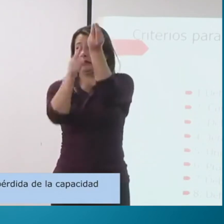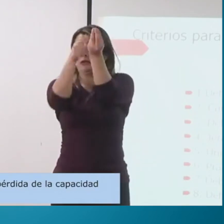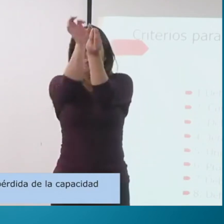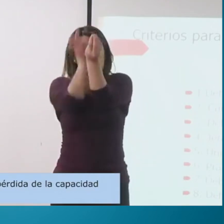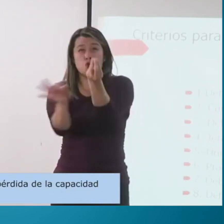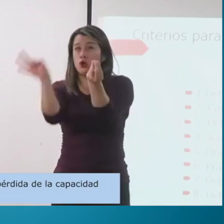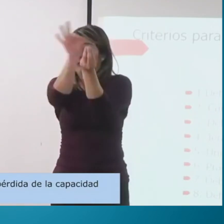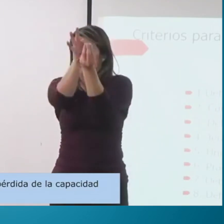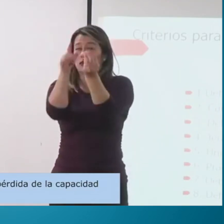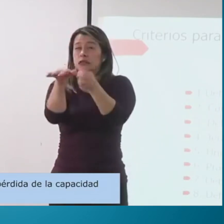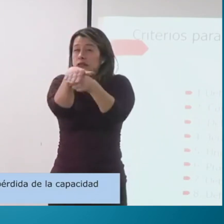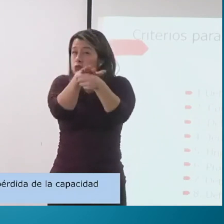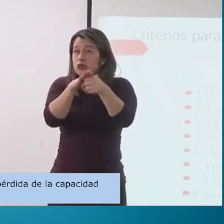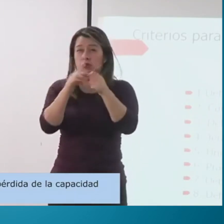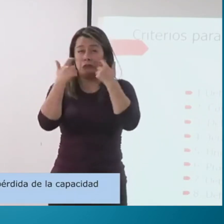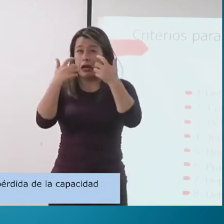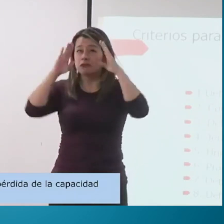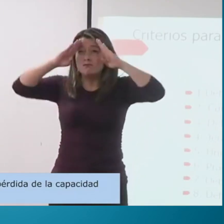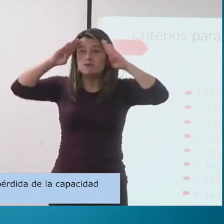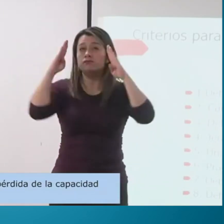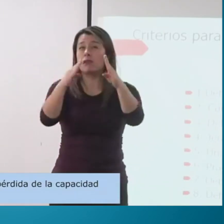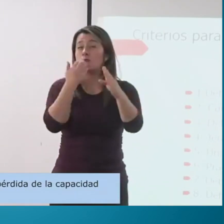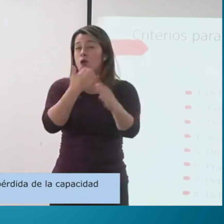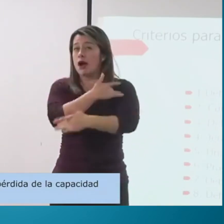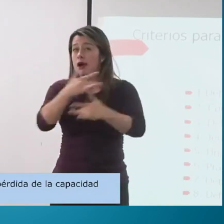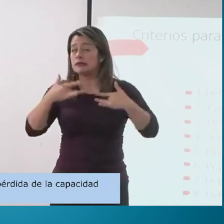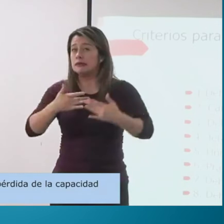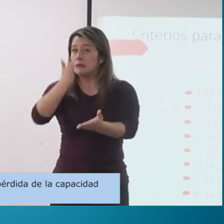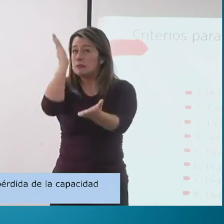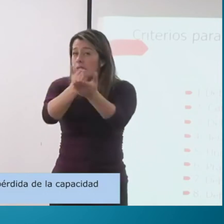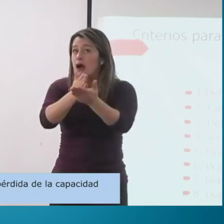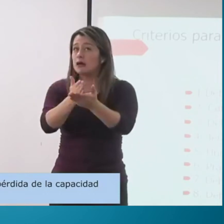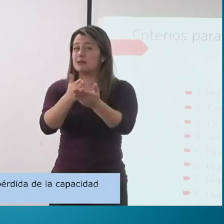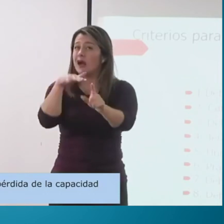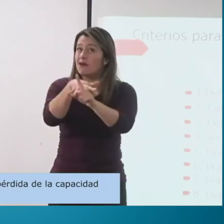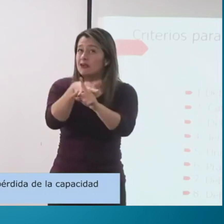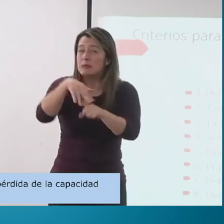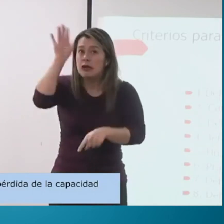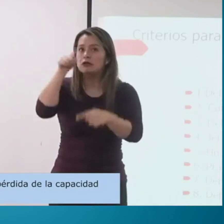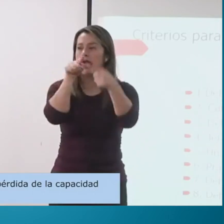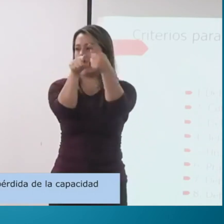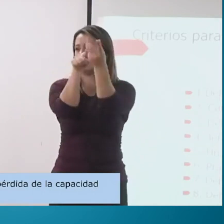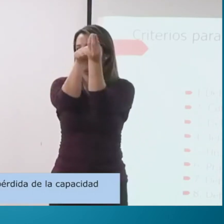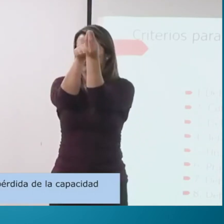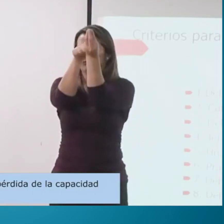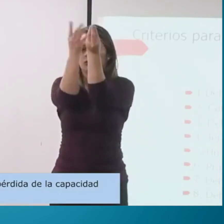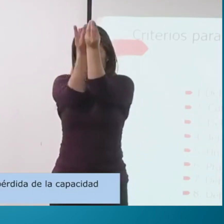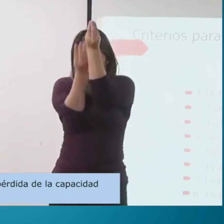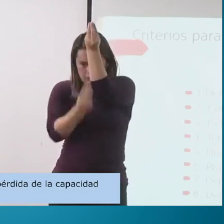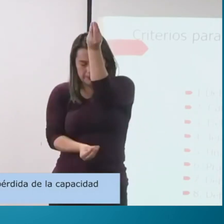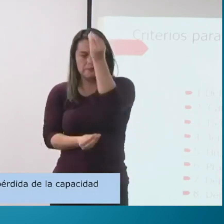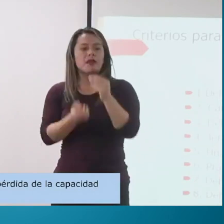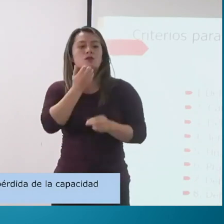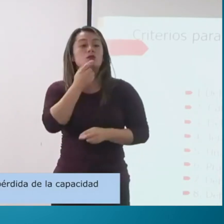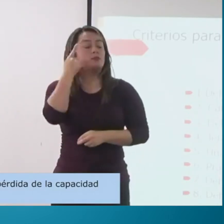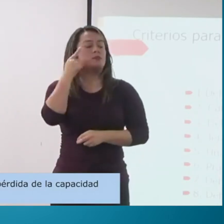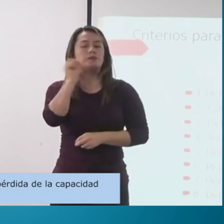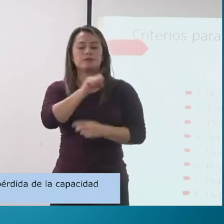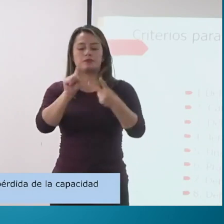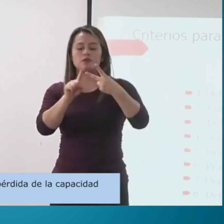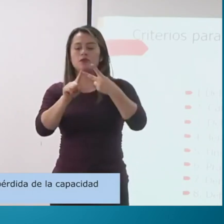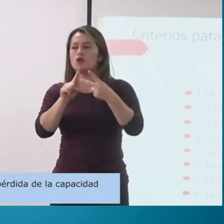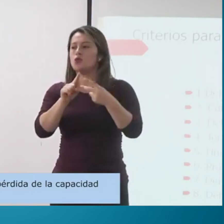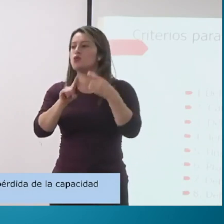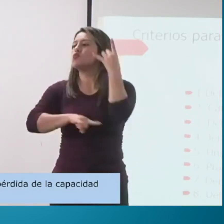cuál condición de salud es más importante y me está causando más limitación en el funcionamiento. Debe ser universal, quiere decir que si yo aplico mi